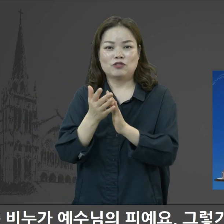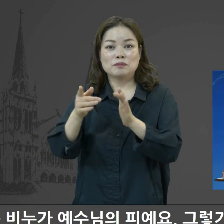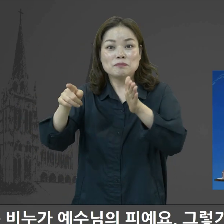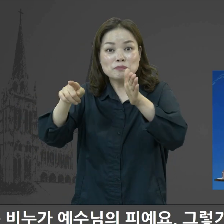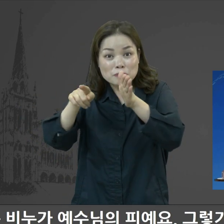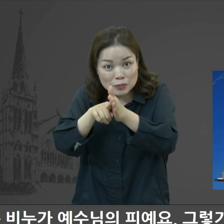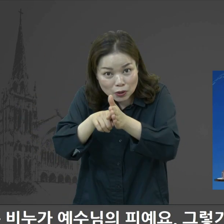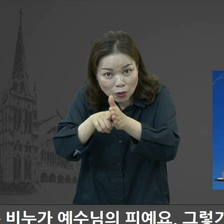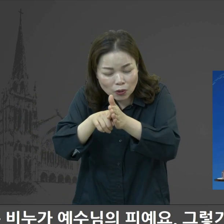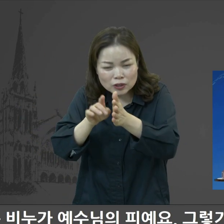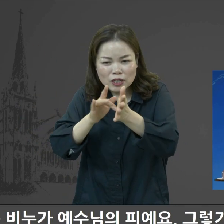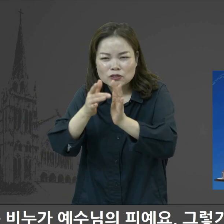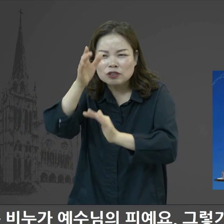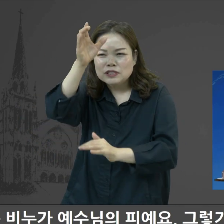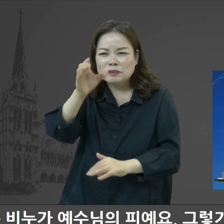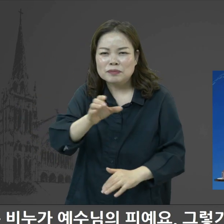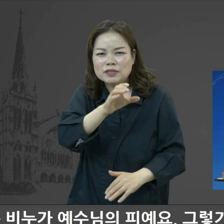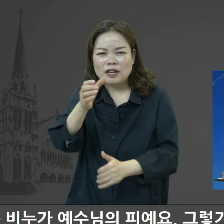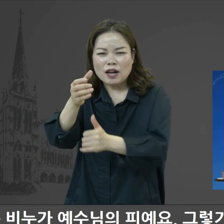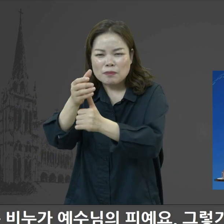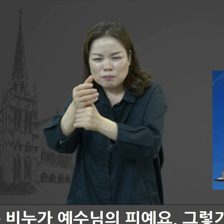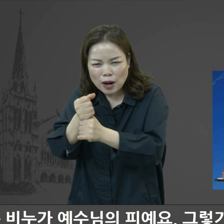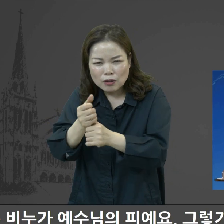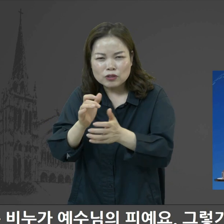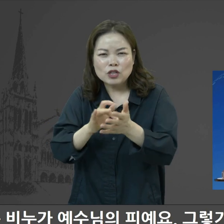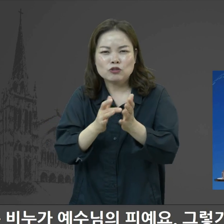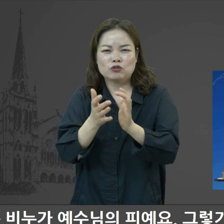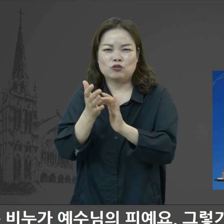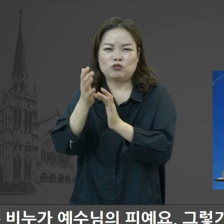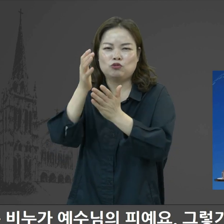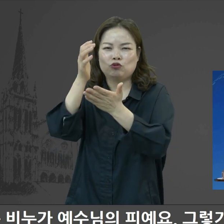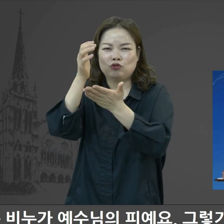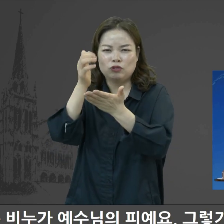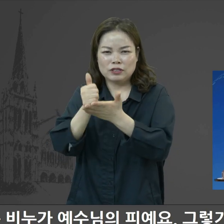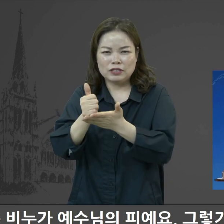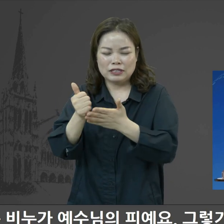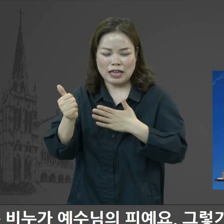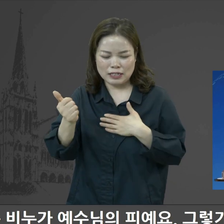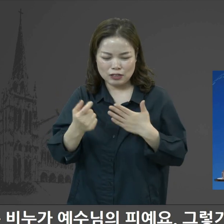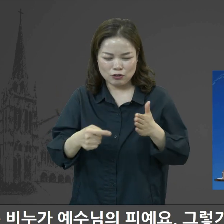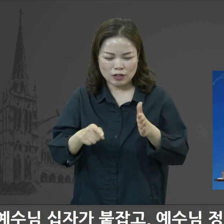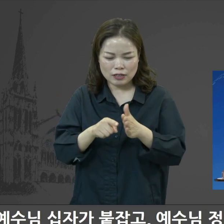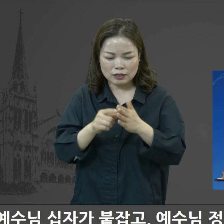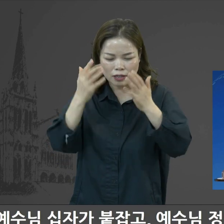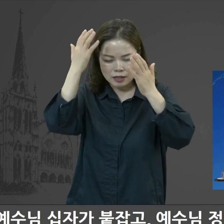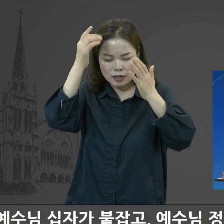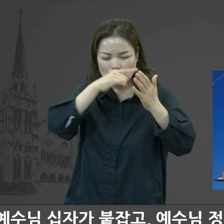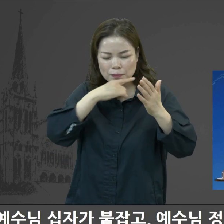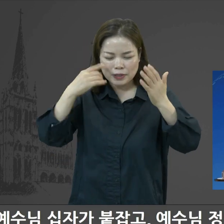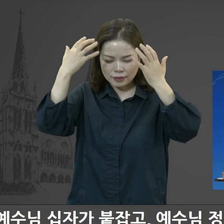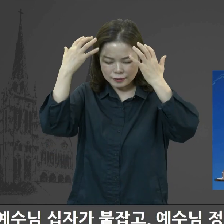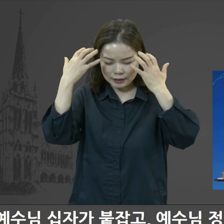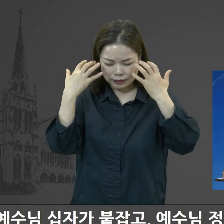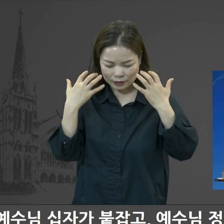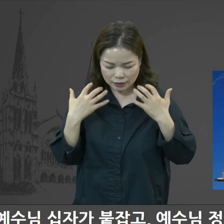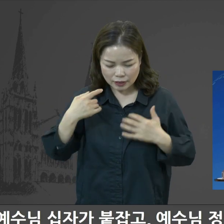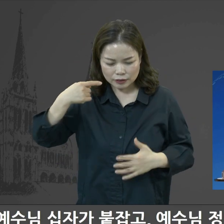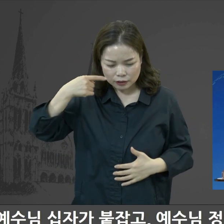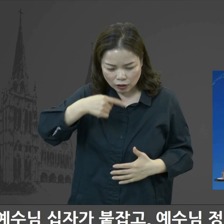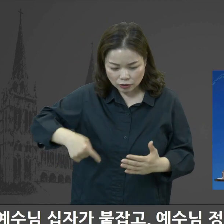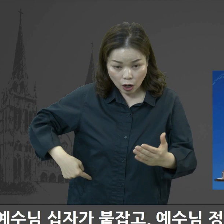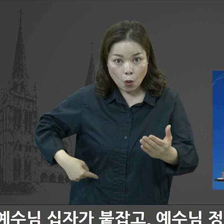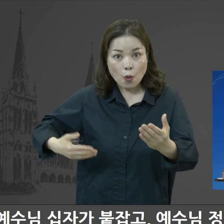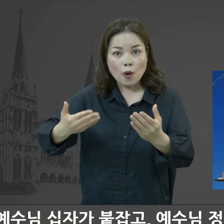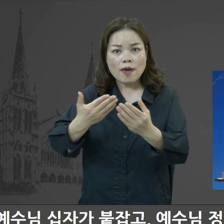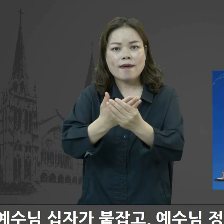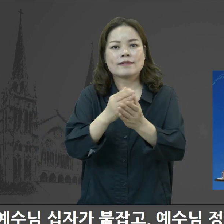믿고요, 예수님 십자가 붙잡고 예수님 정말 그 나를 위해서 흘리신 그 피를 의지하고 철저하게